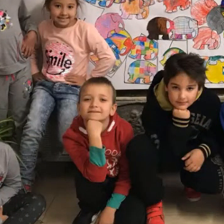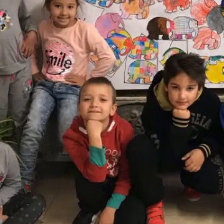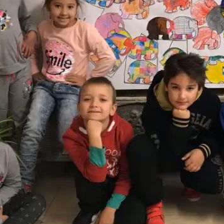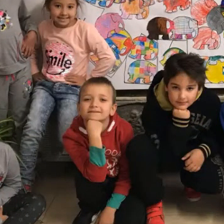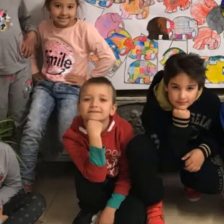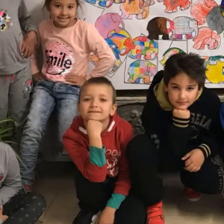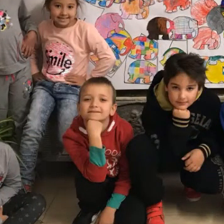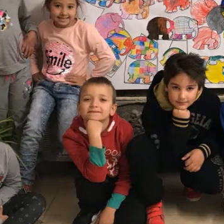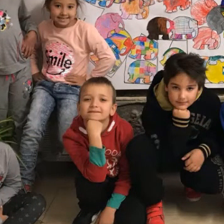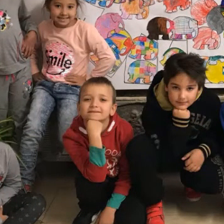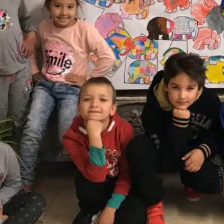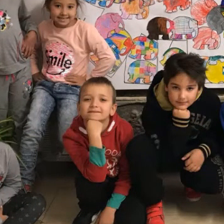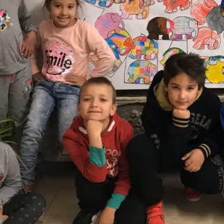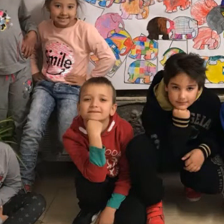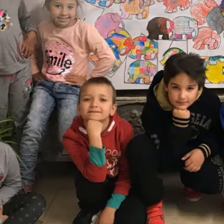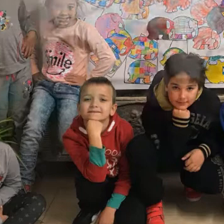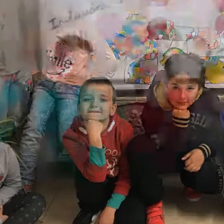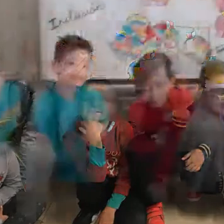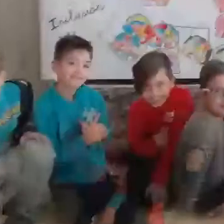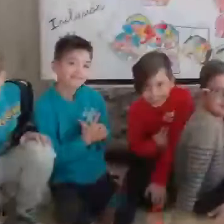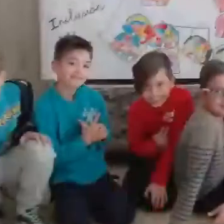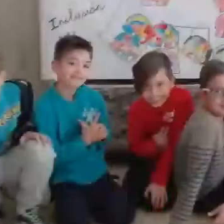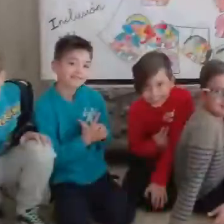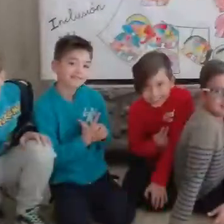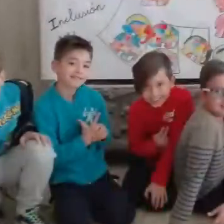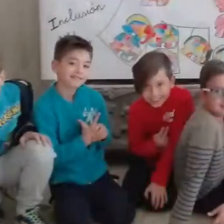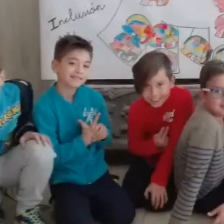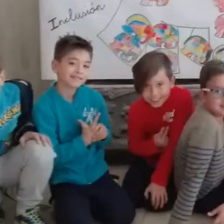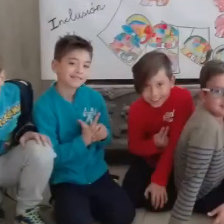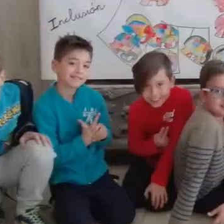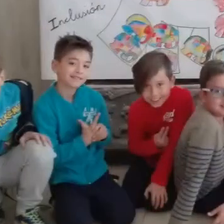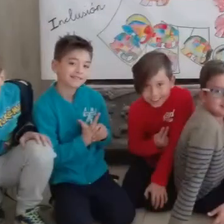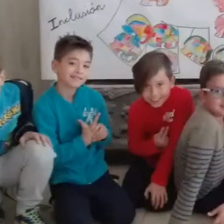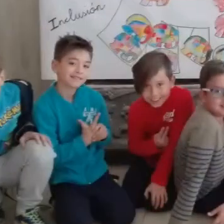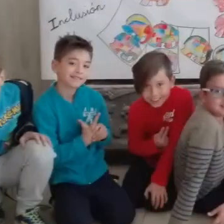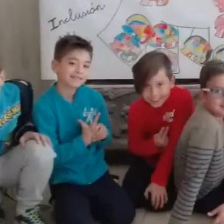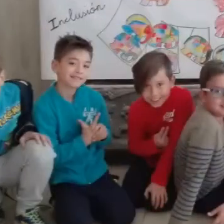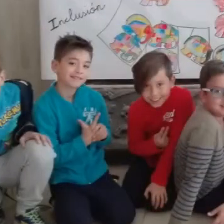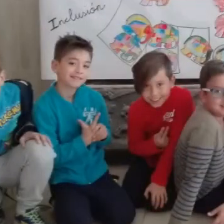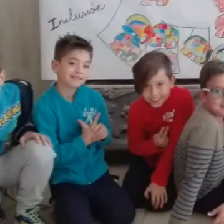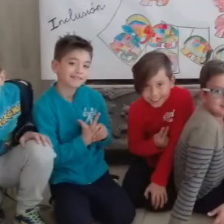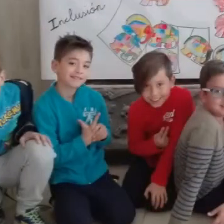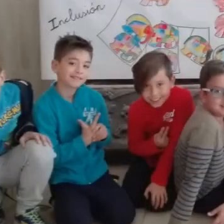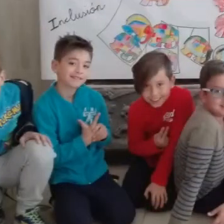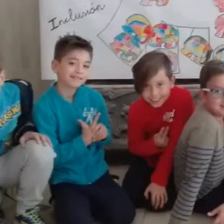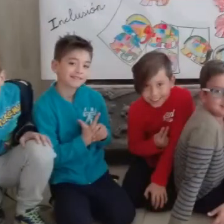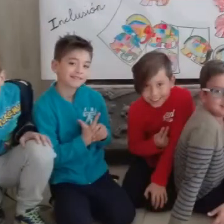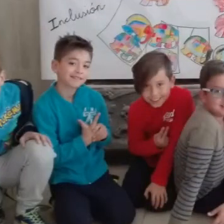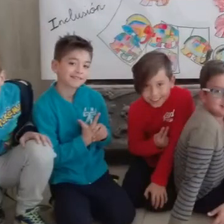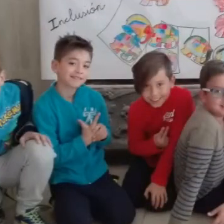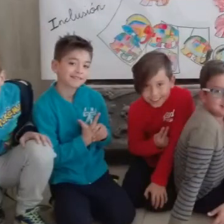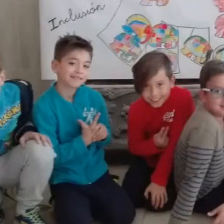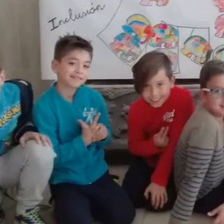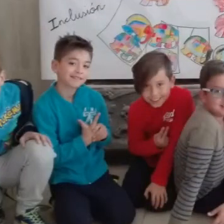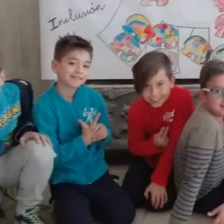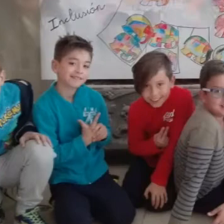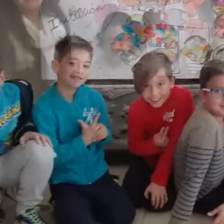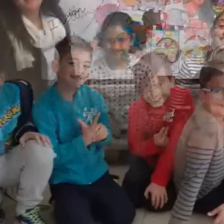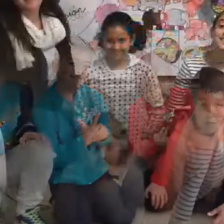vez más. Saber que se puede, querer que se pueda. Quitarse los